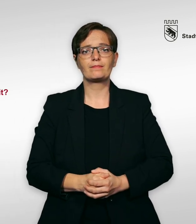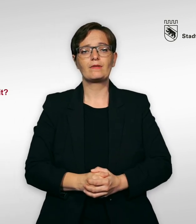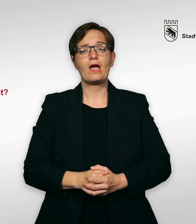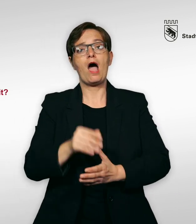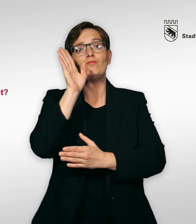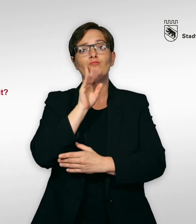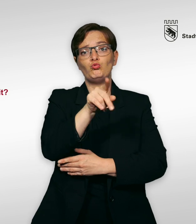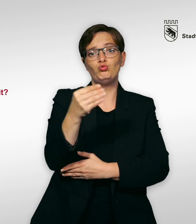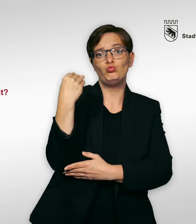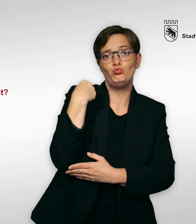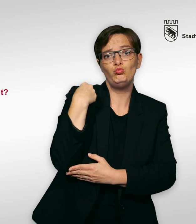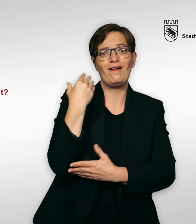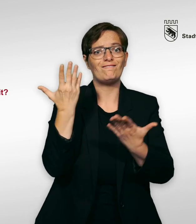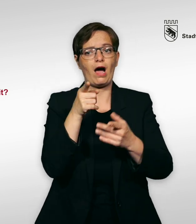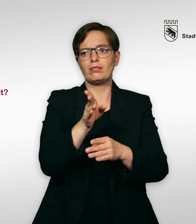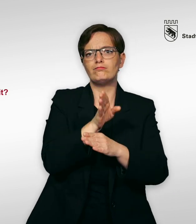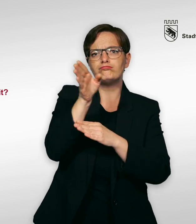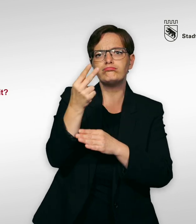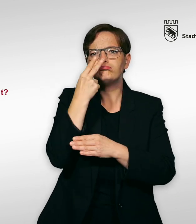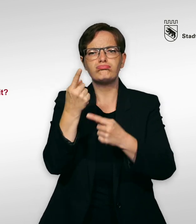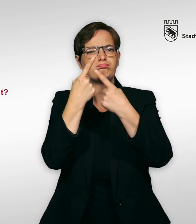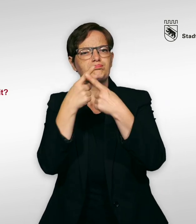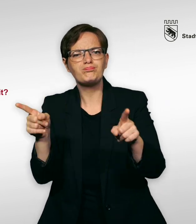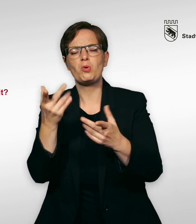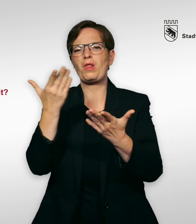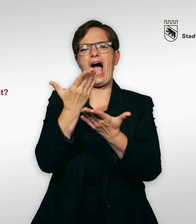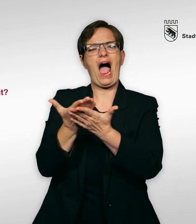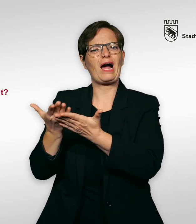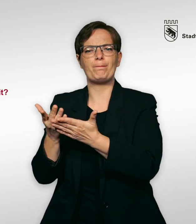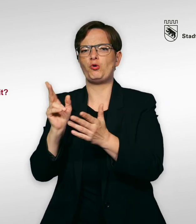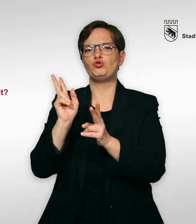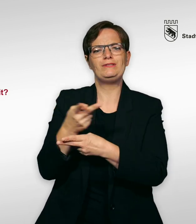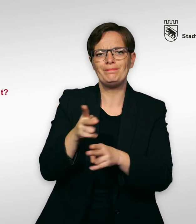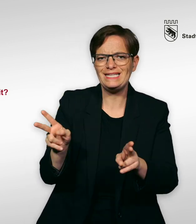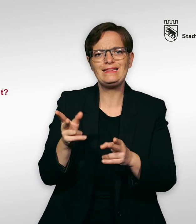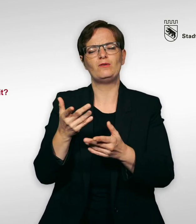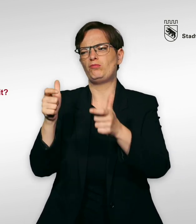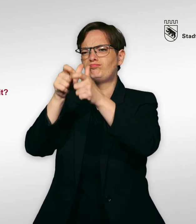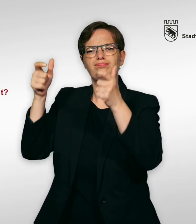Bitte teile uns mit, wenn du ein Angebot oder ein Gebäude anders beurteilst, damit wir die Informationen aktualisieren können.